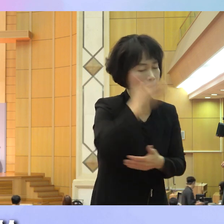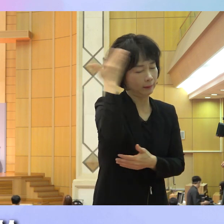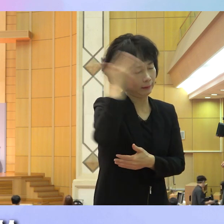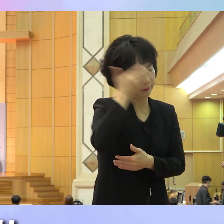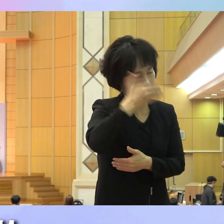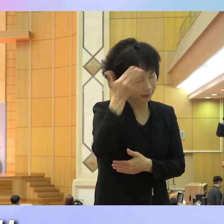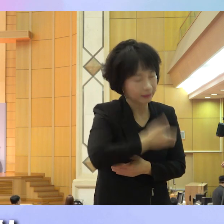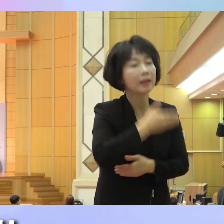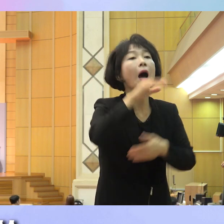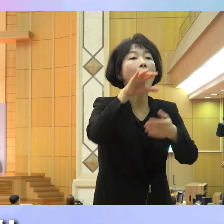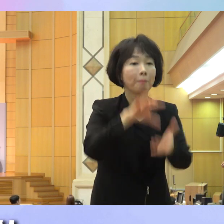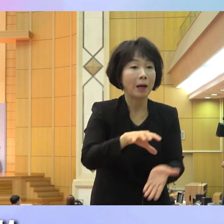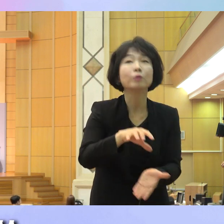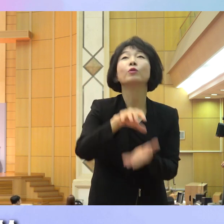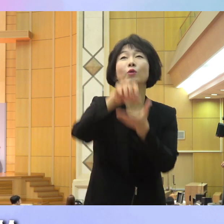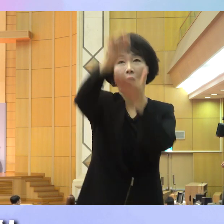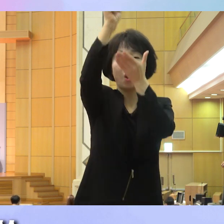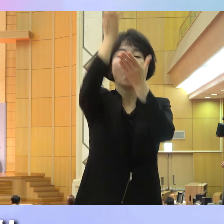정케하사